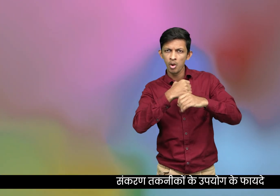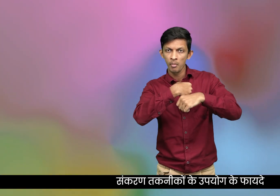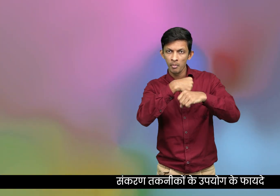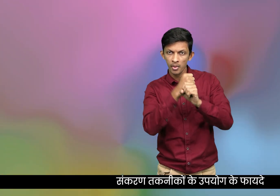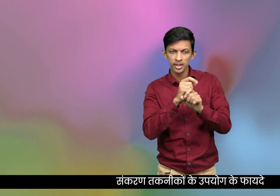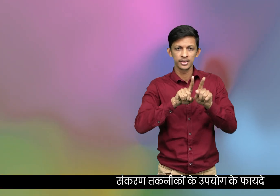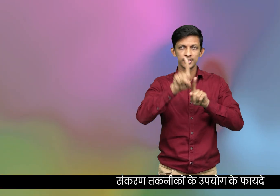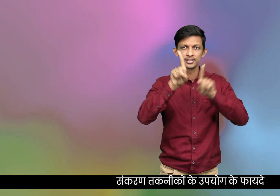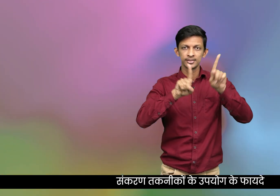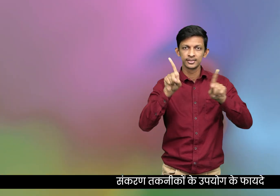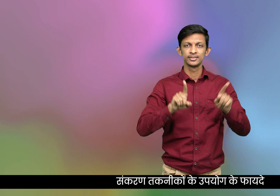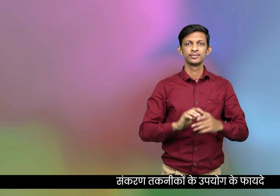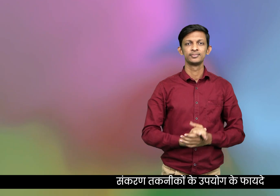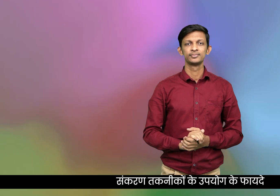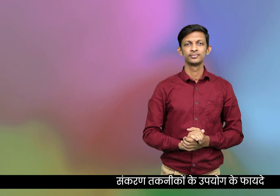की जाए,